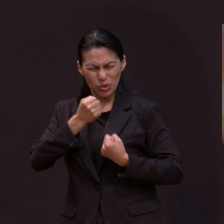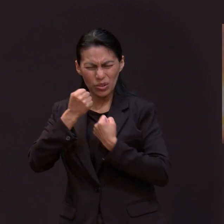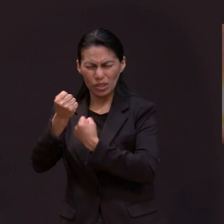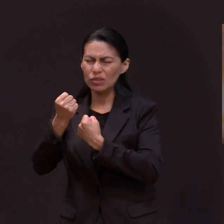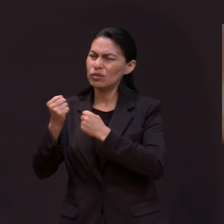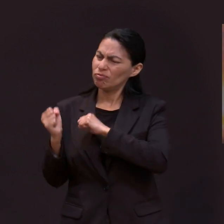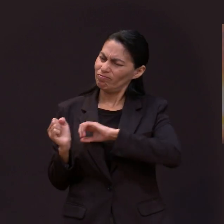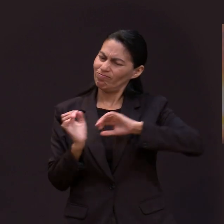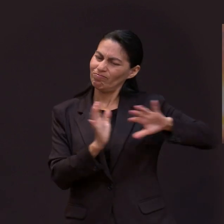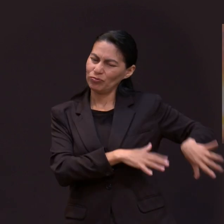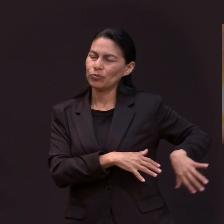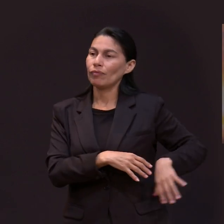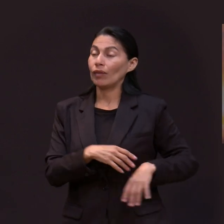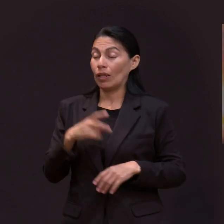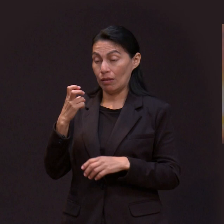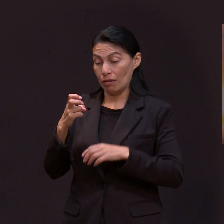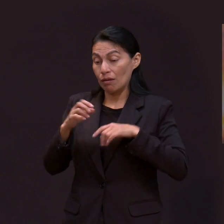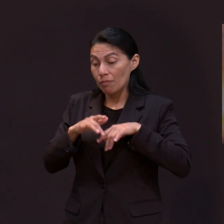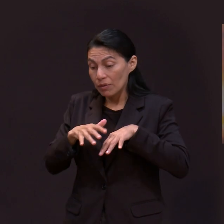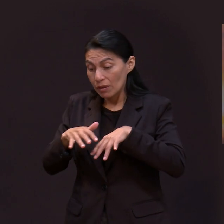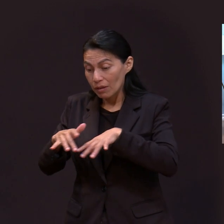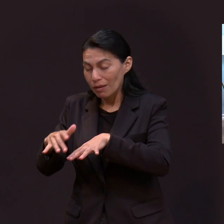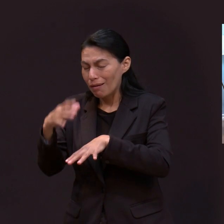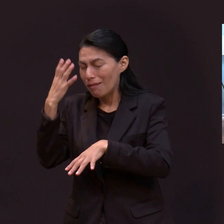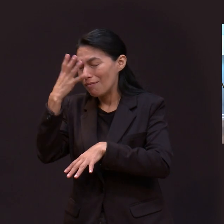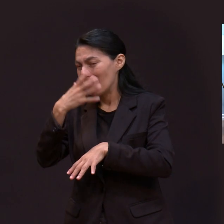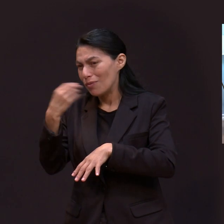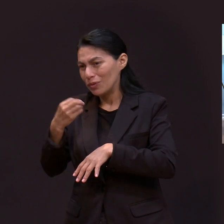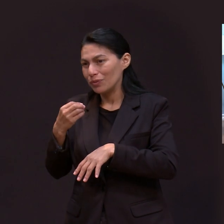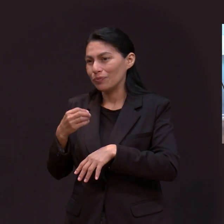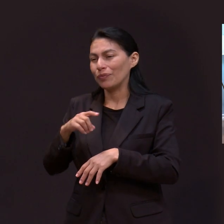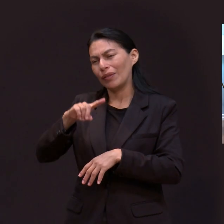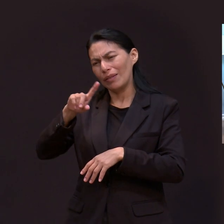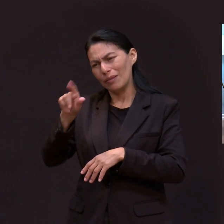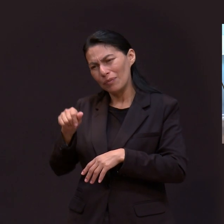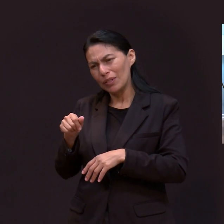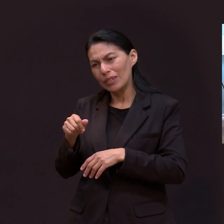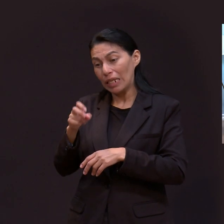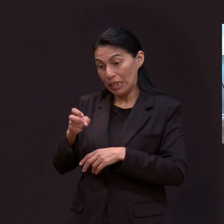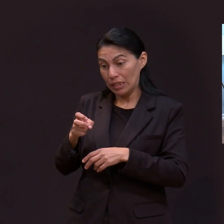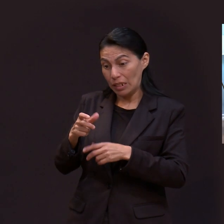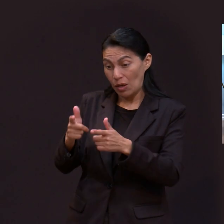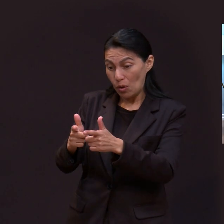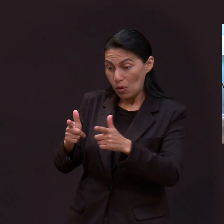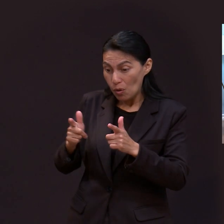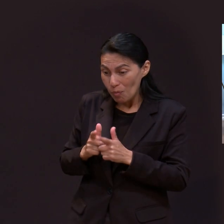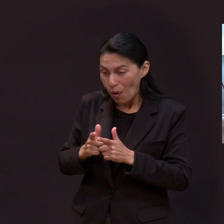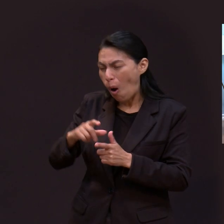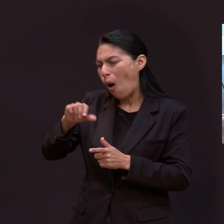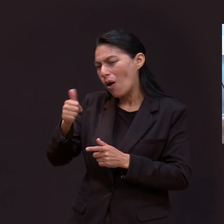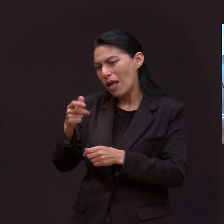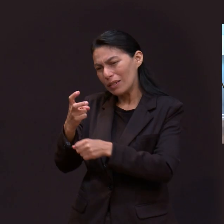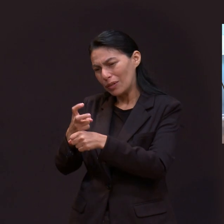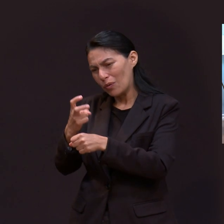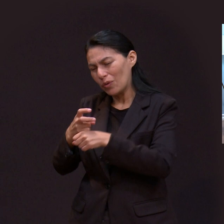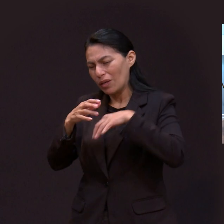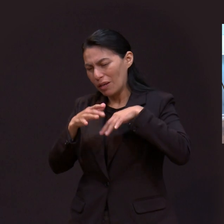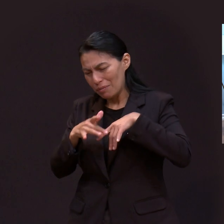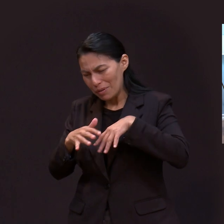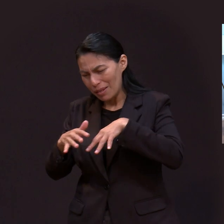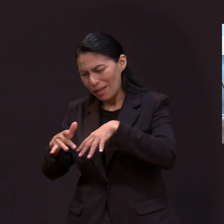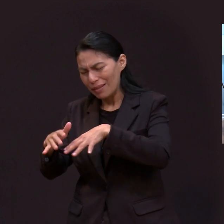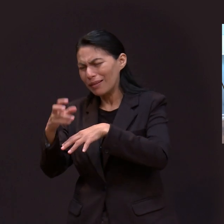esa caminata fue maravillosa luego con este grupo hicimos una segunda caminata luego vino la